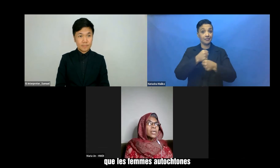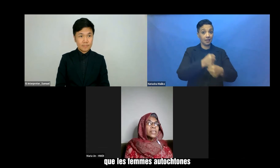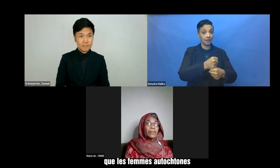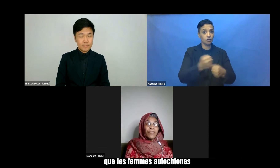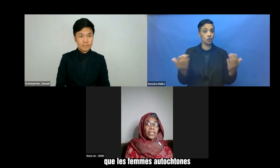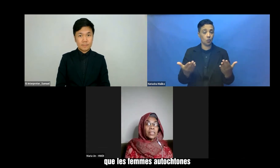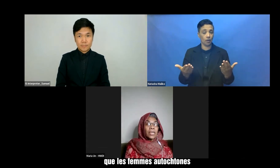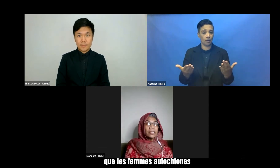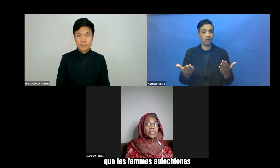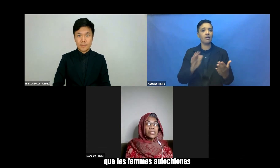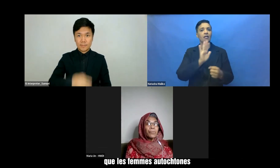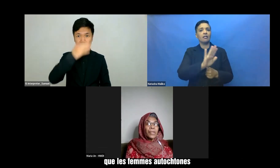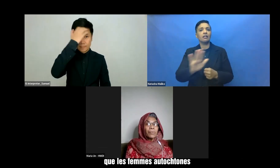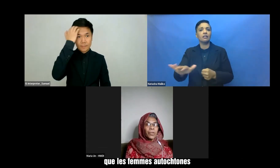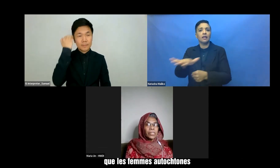2019-2025.